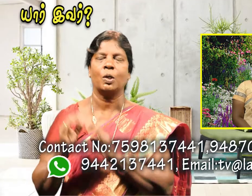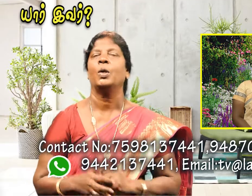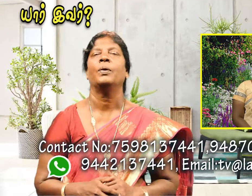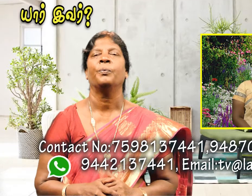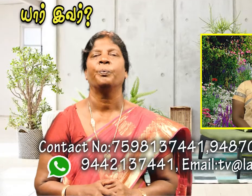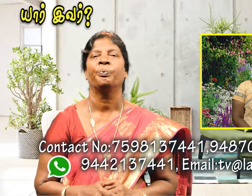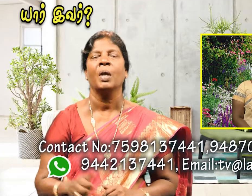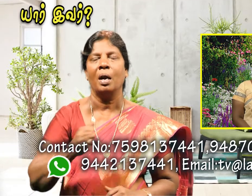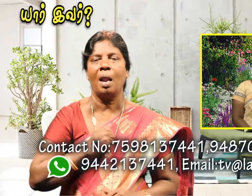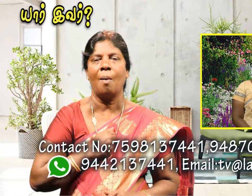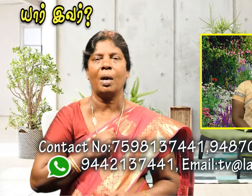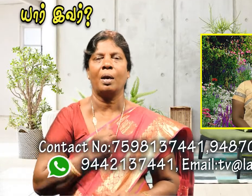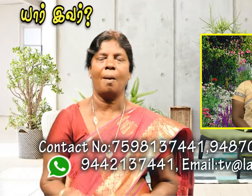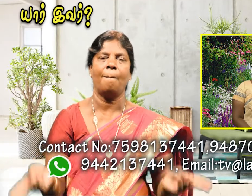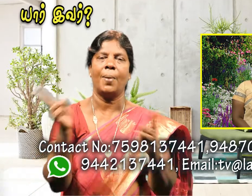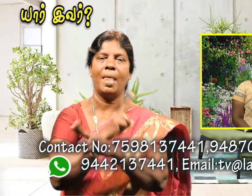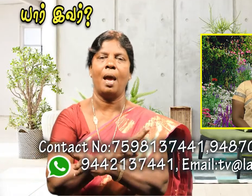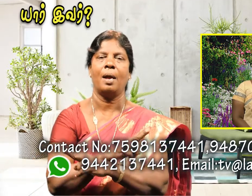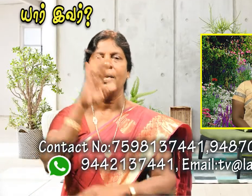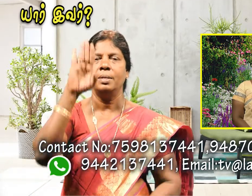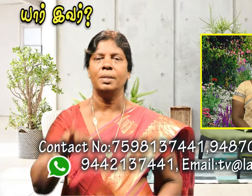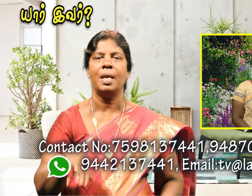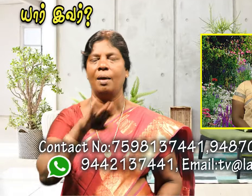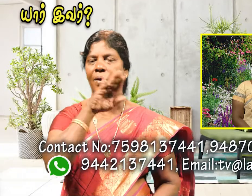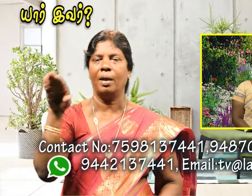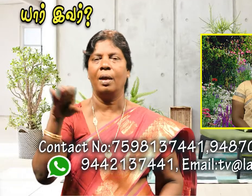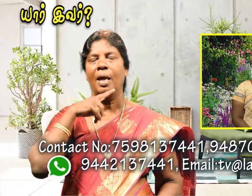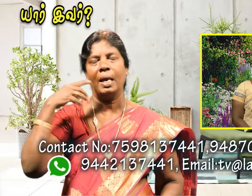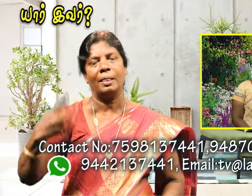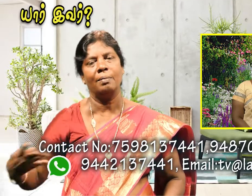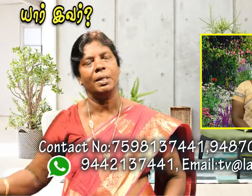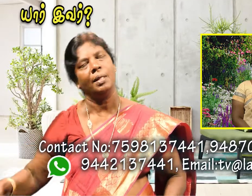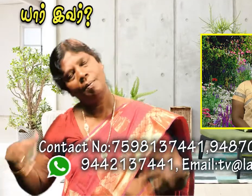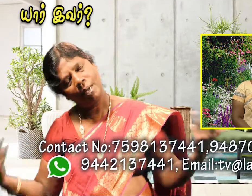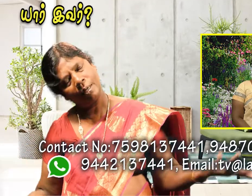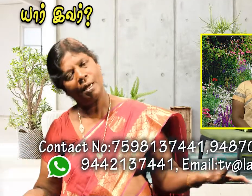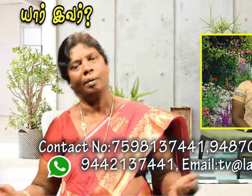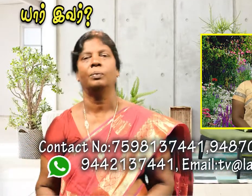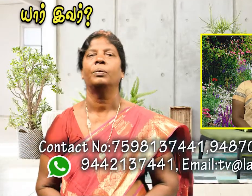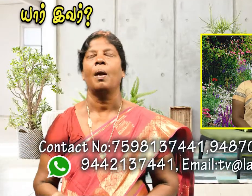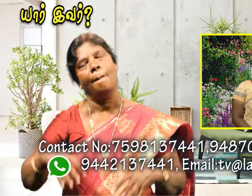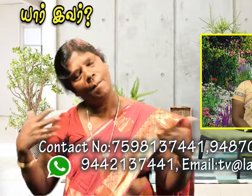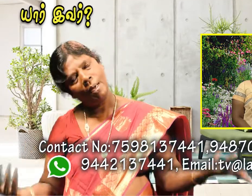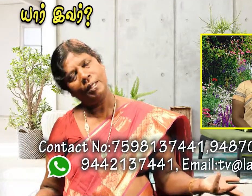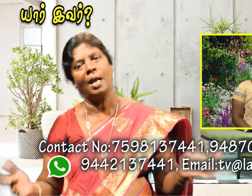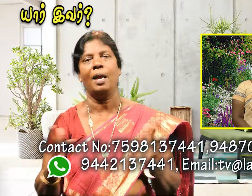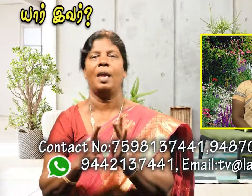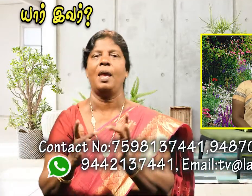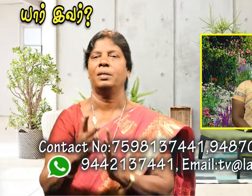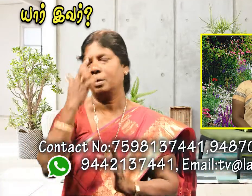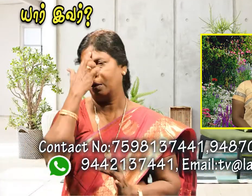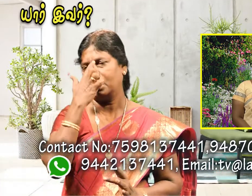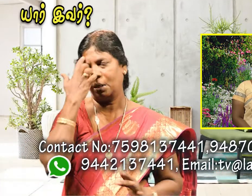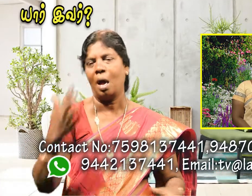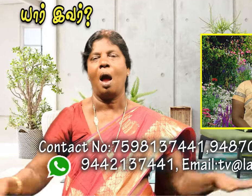தன்மீது ஏற்றுக்கொண்டு நமக்கு பதிலாக சிலுவையில் இரத்தம் சிந்தி மரித்தார். மரித்த